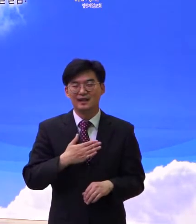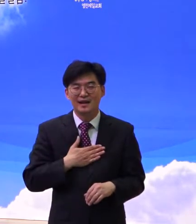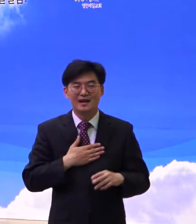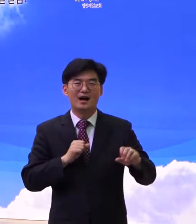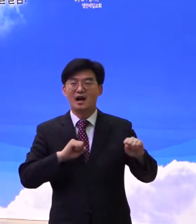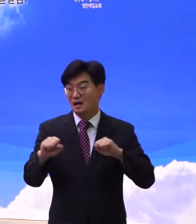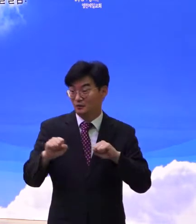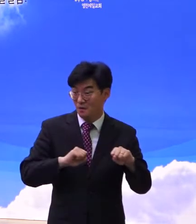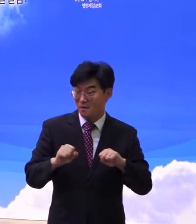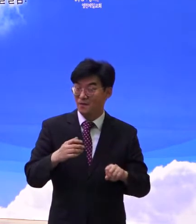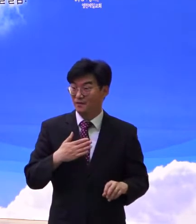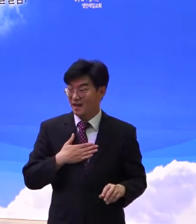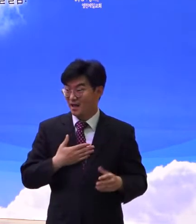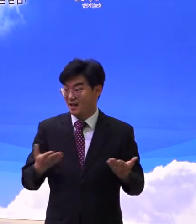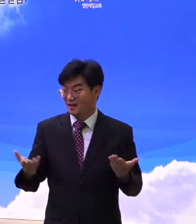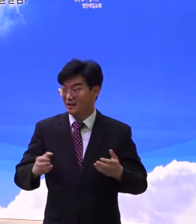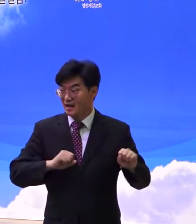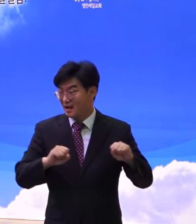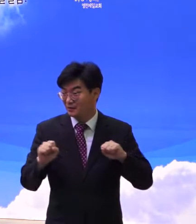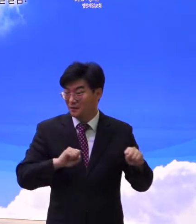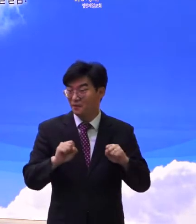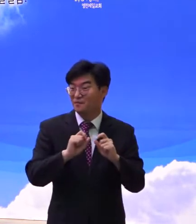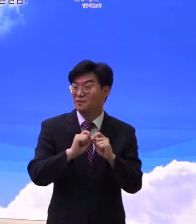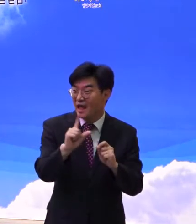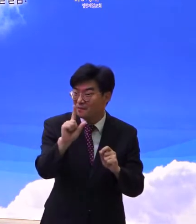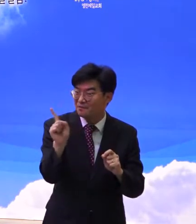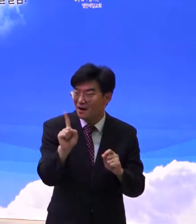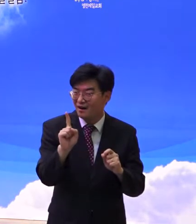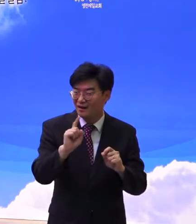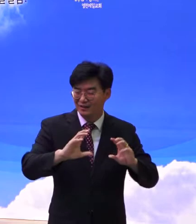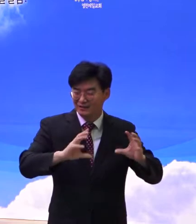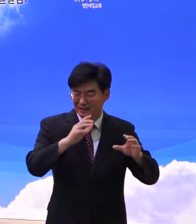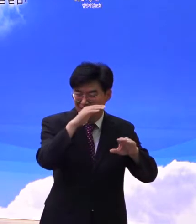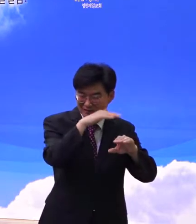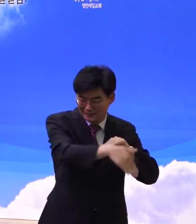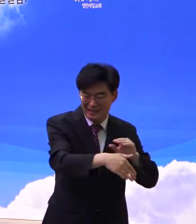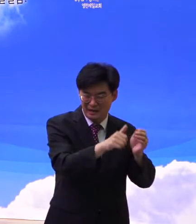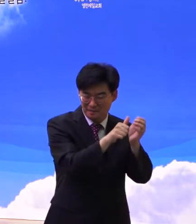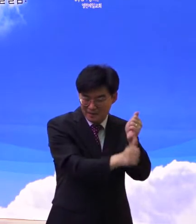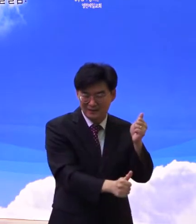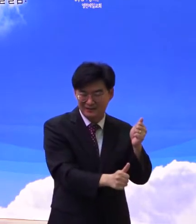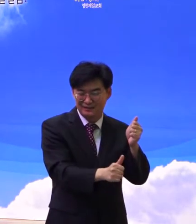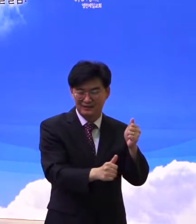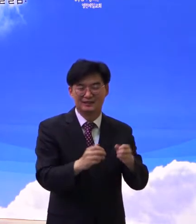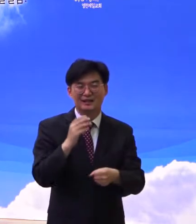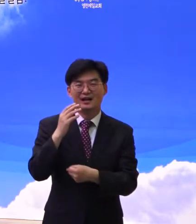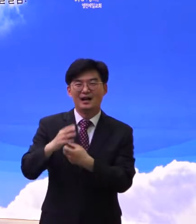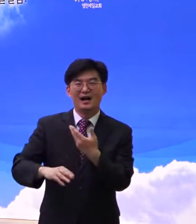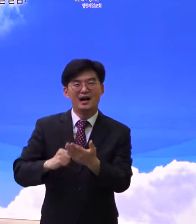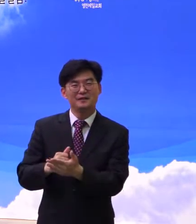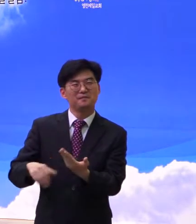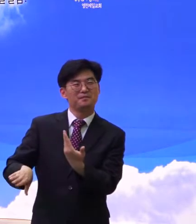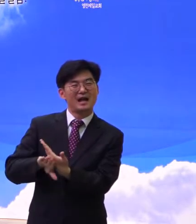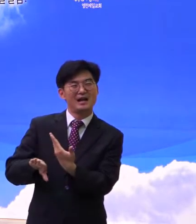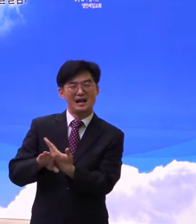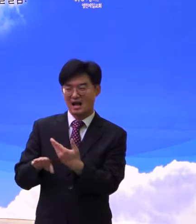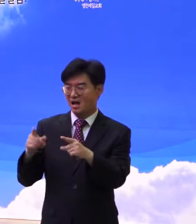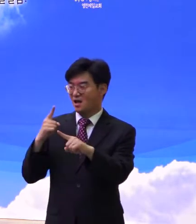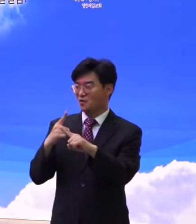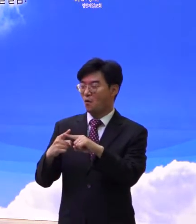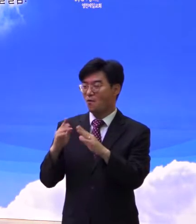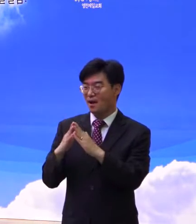일이 세상의 일이기 때문에 그렇습니다. 하나님의 일이라고 생각하지 않습니다. 교회 생활을